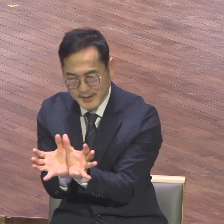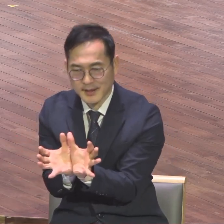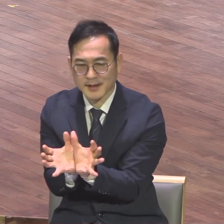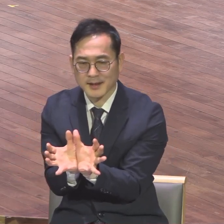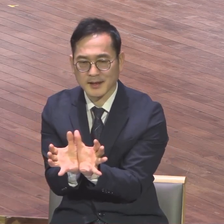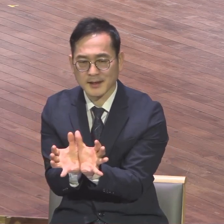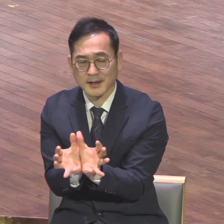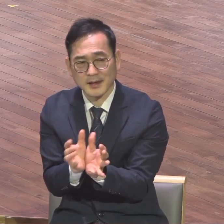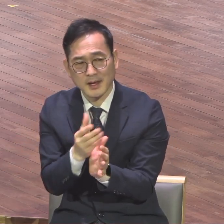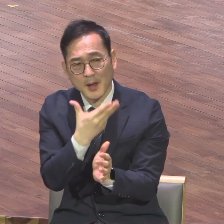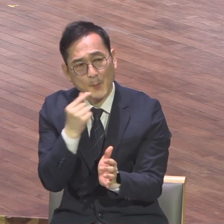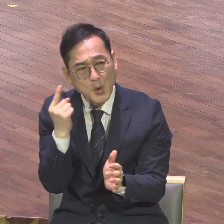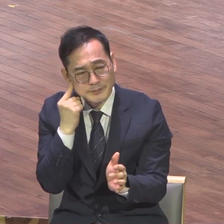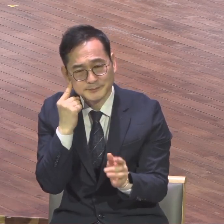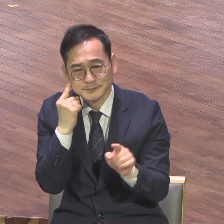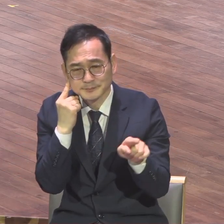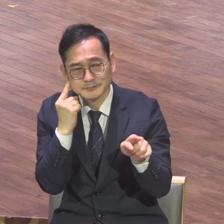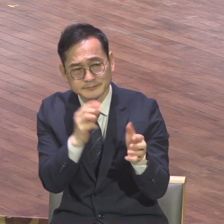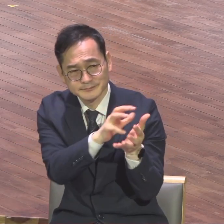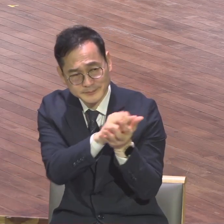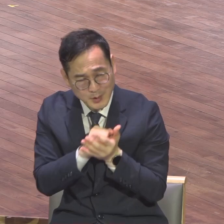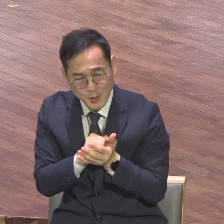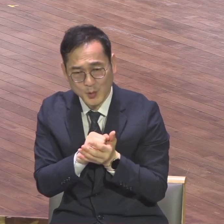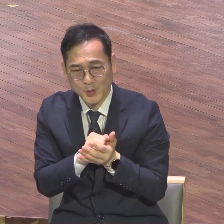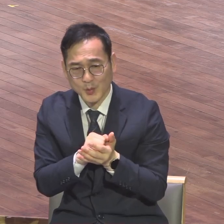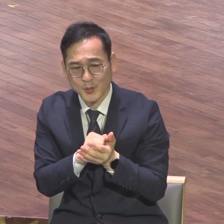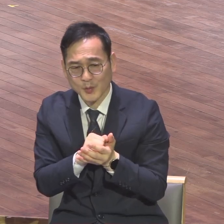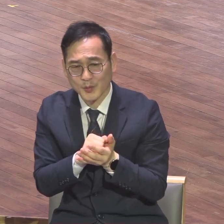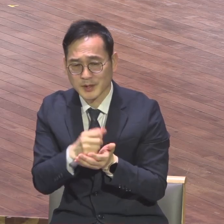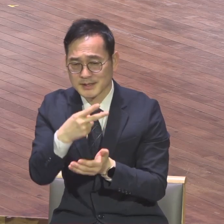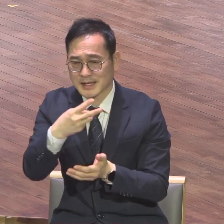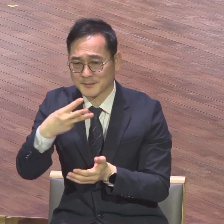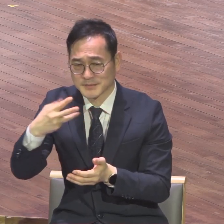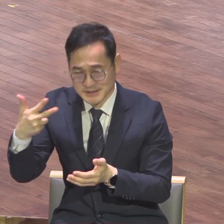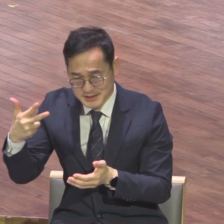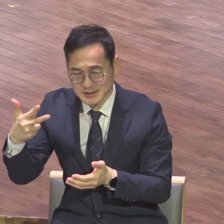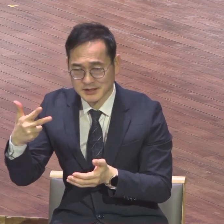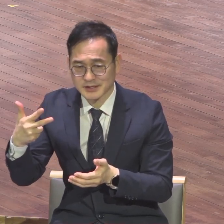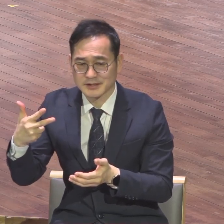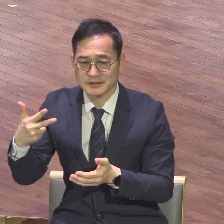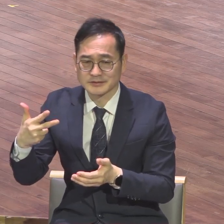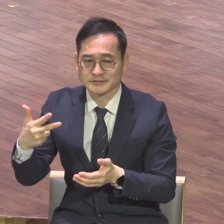붙잡은 복음 공동체에 대해서 237 성교 작품을 만드는 성교